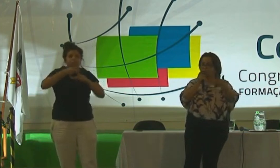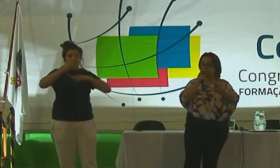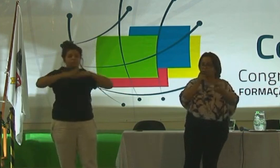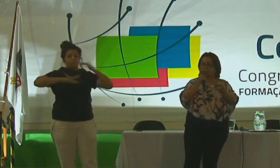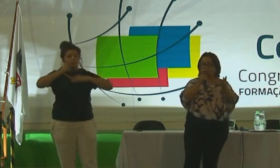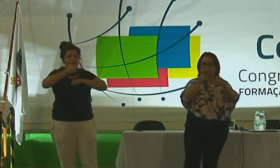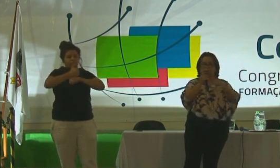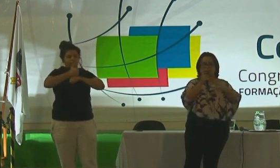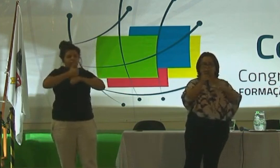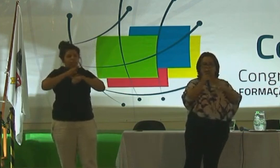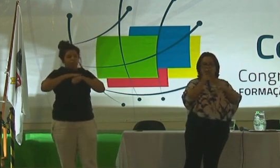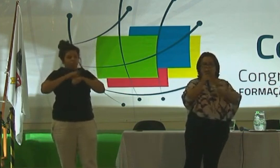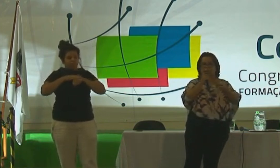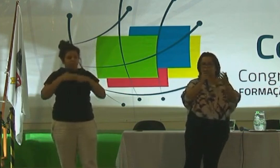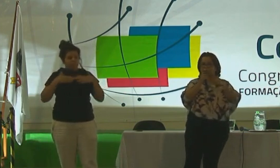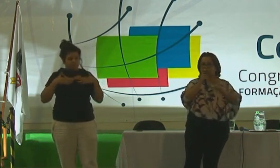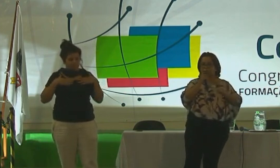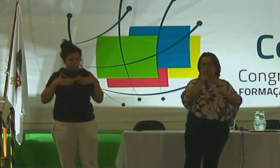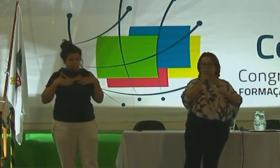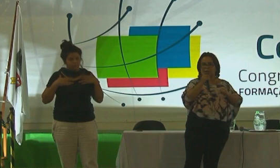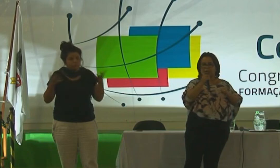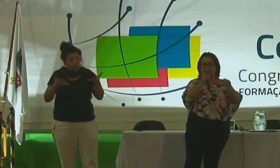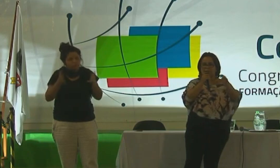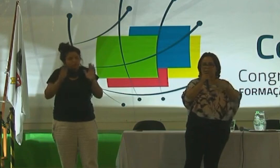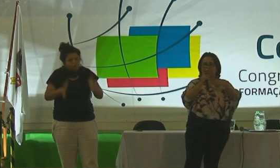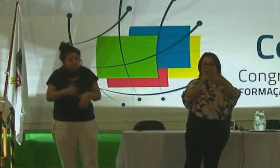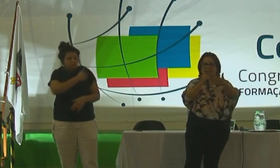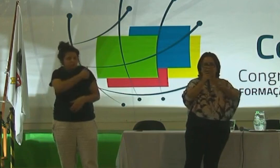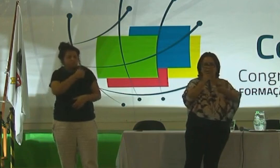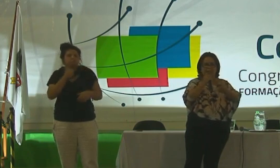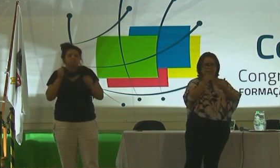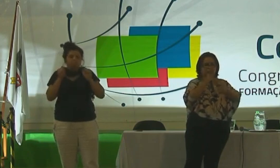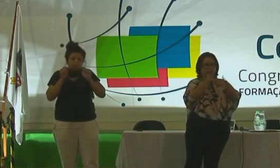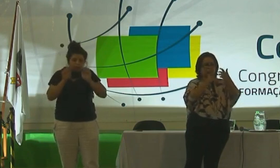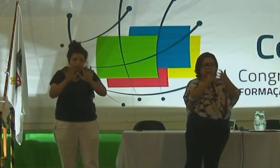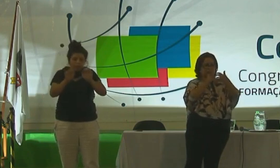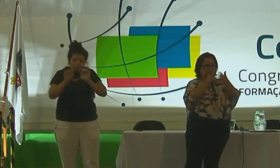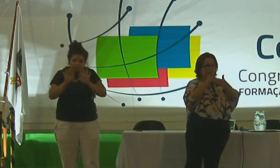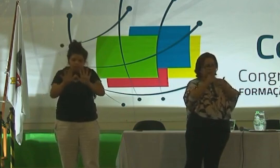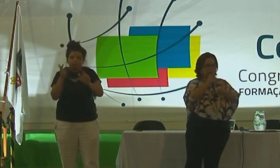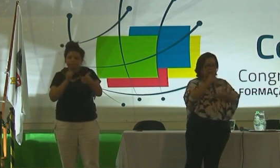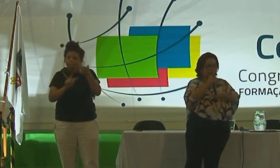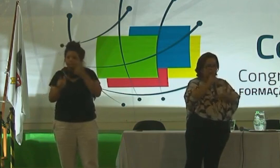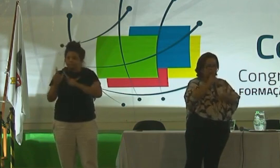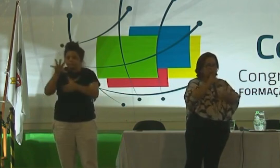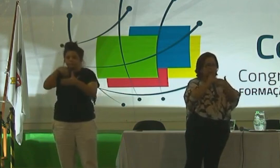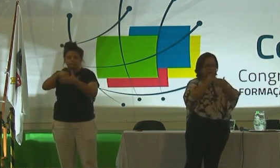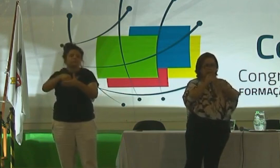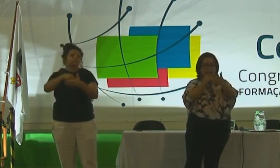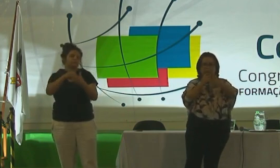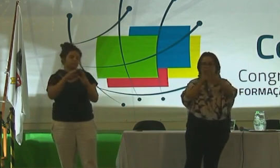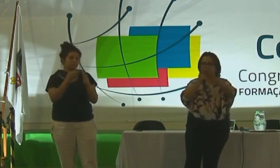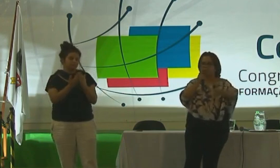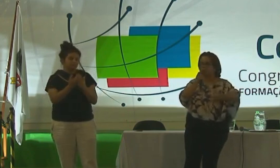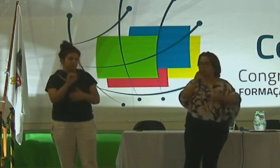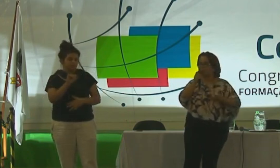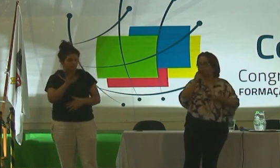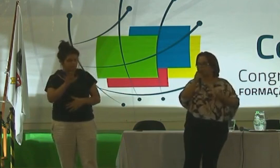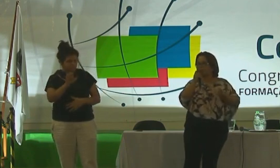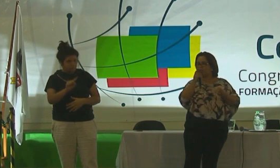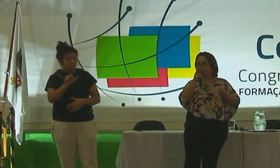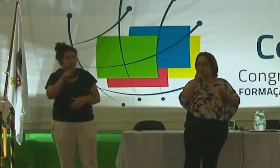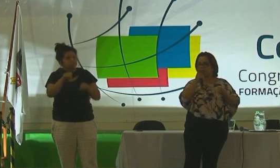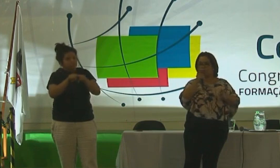é que os nossos alunos hoje estão chegando cada vez mais, porque tem refletido, o trabalho que a gente tem desenvolvido tem refletido na